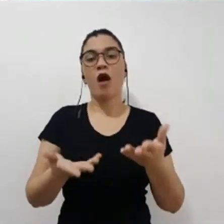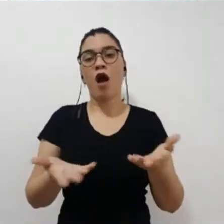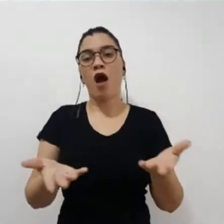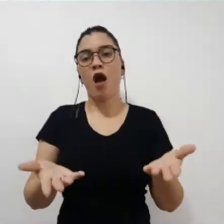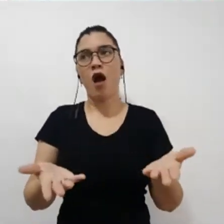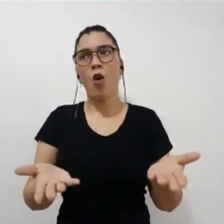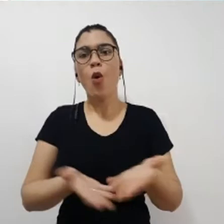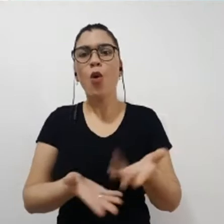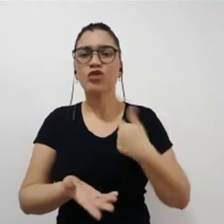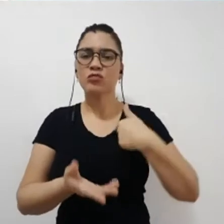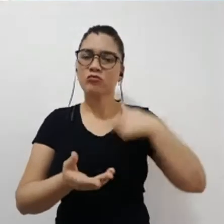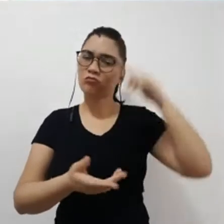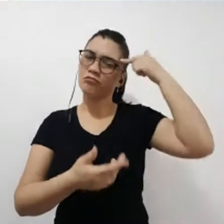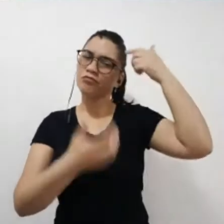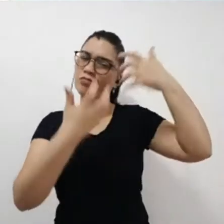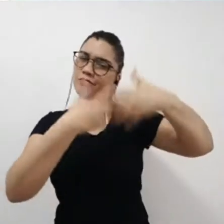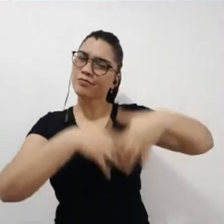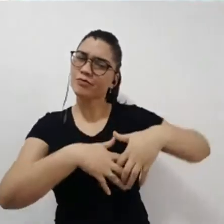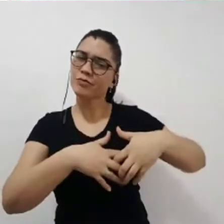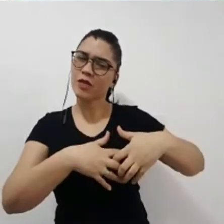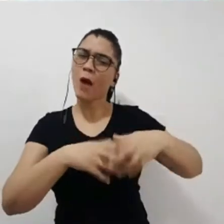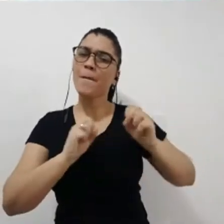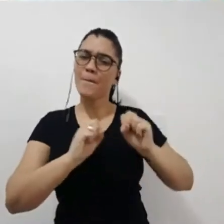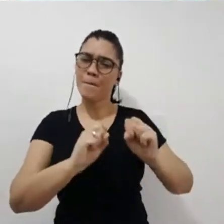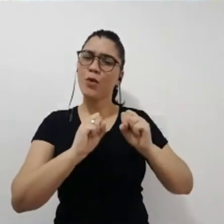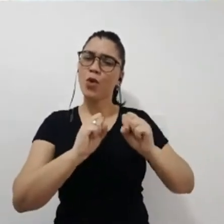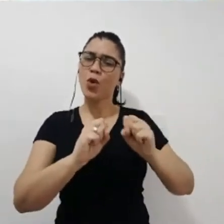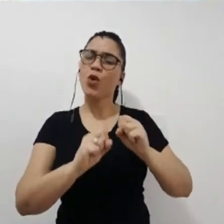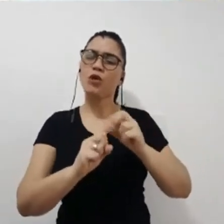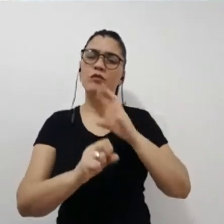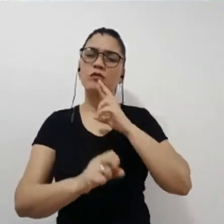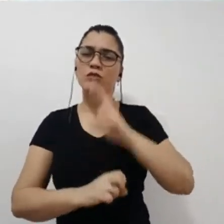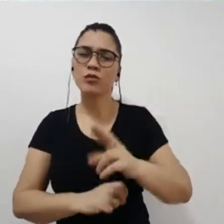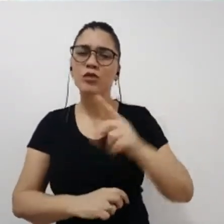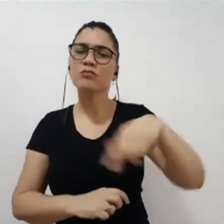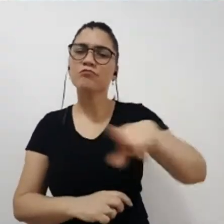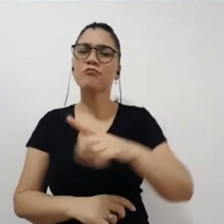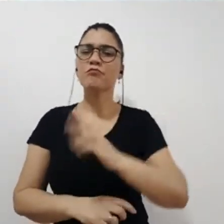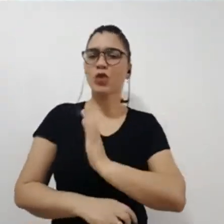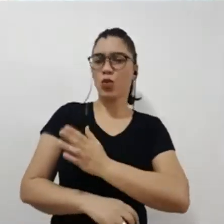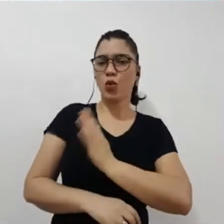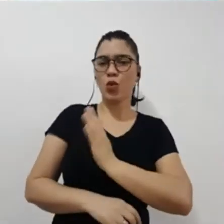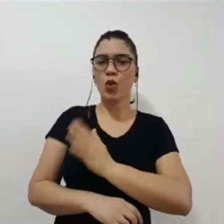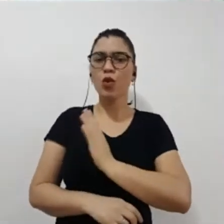pudesse responder ao teu coração, de que maneira Deus poderia